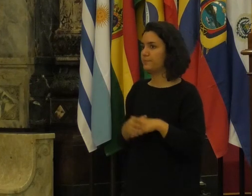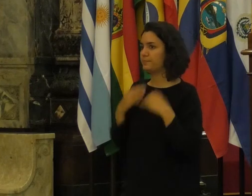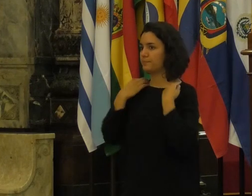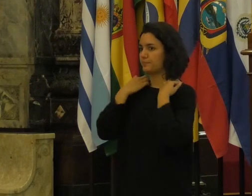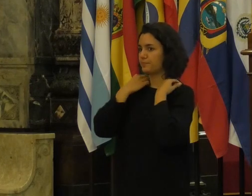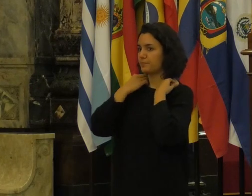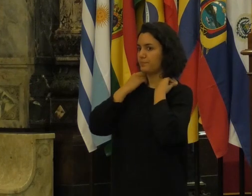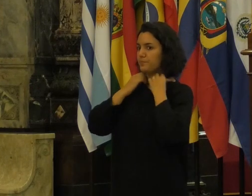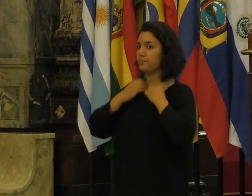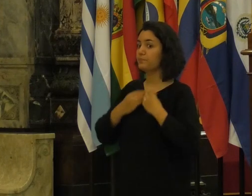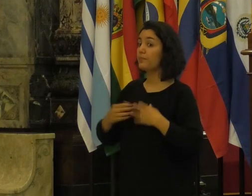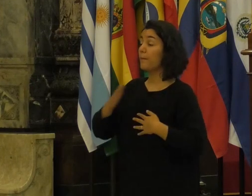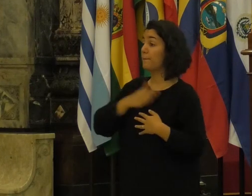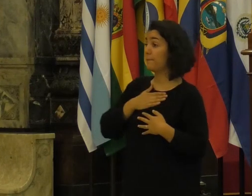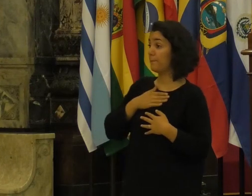En mi opinión,